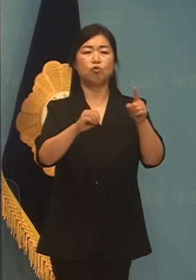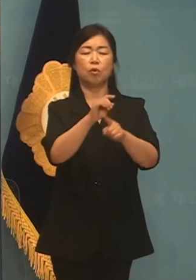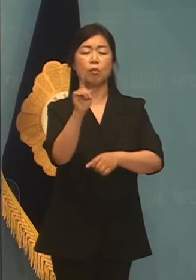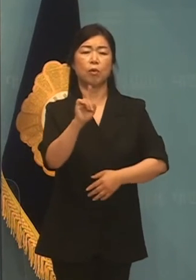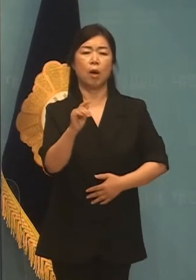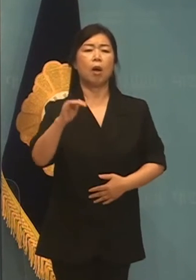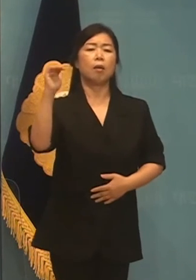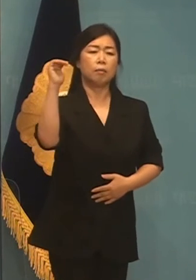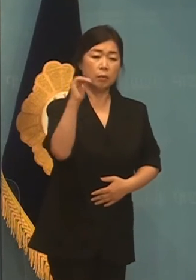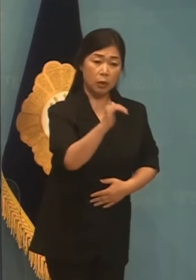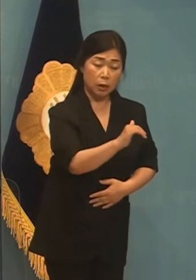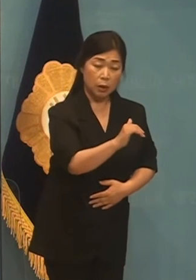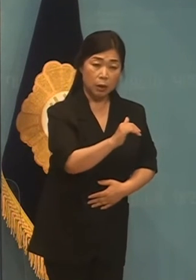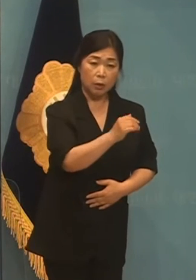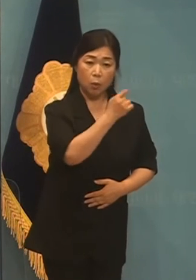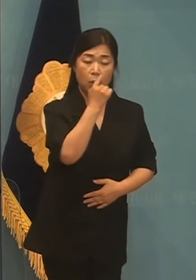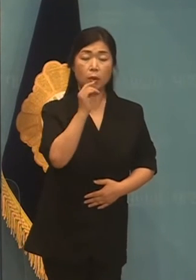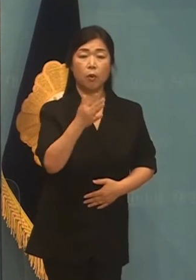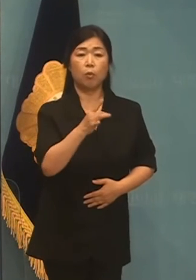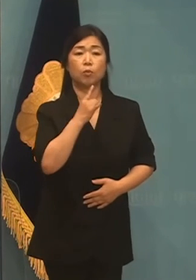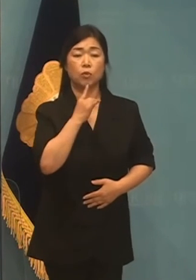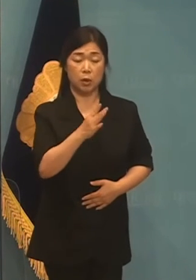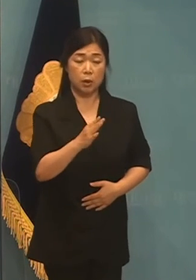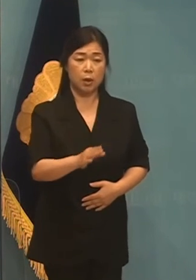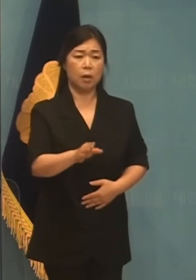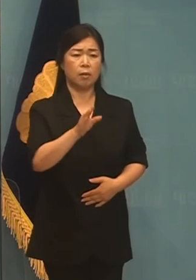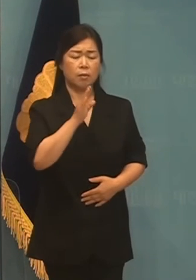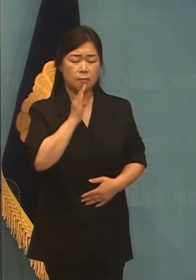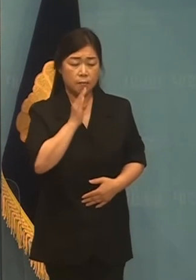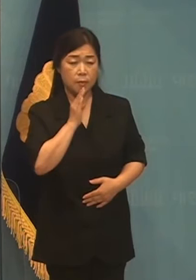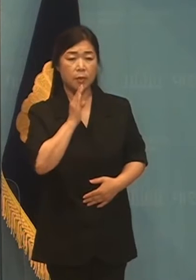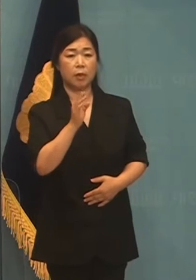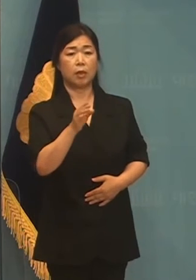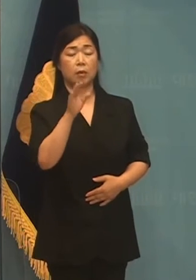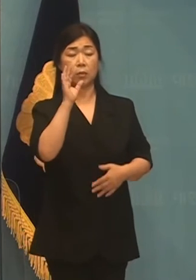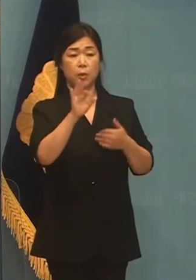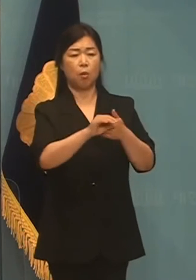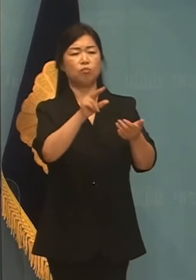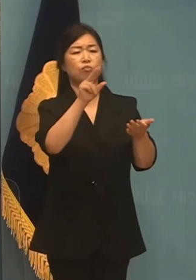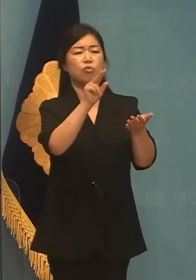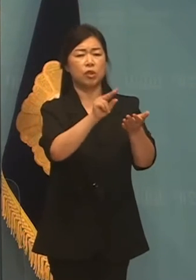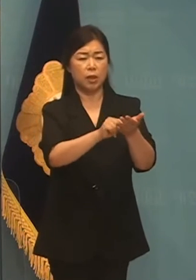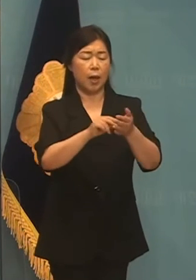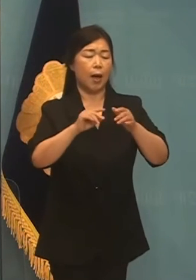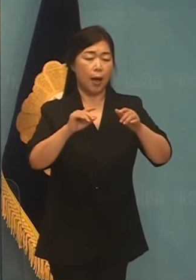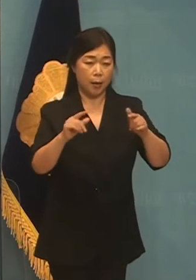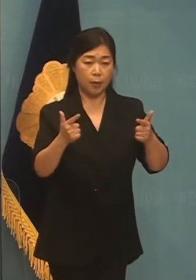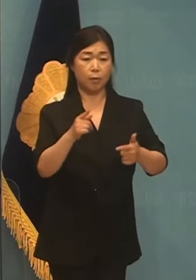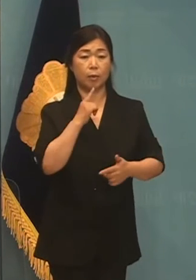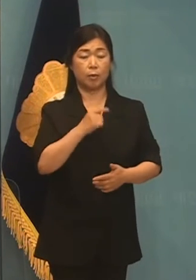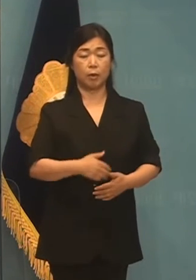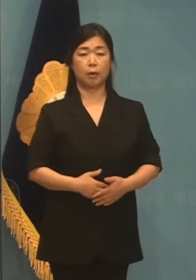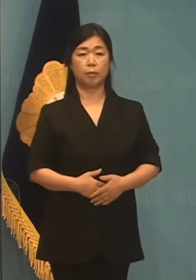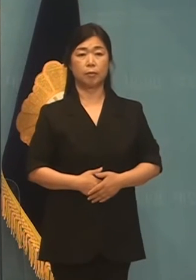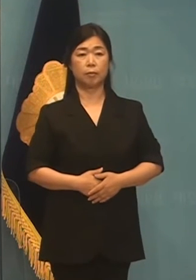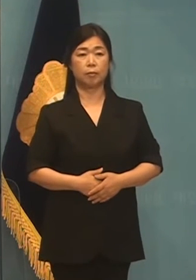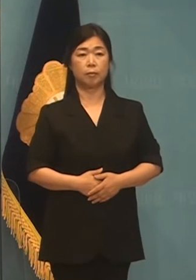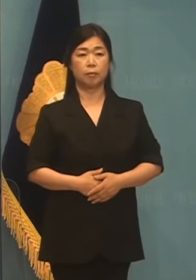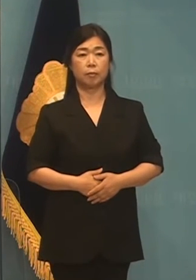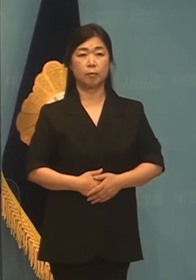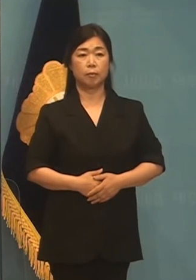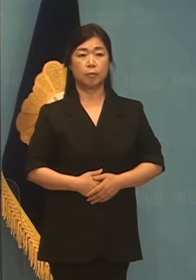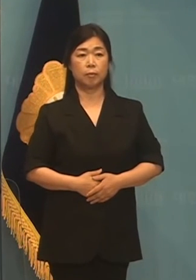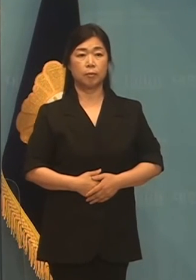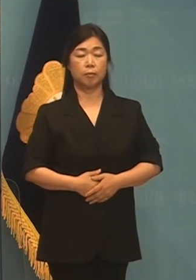이용률이 낮게 나온 것이지 중수로 원전의 문제점이 아니라고 반박한 바